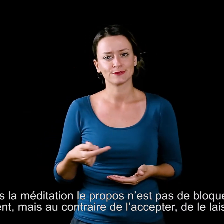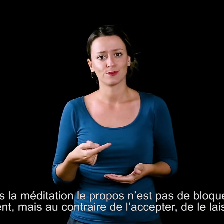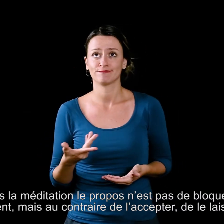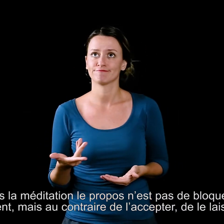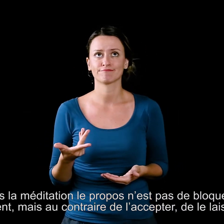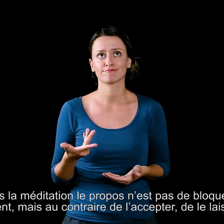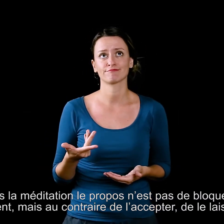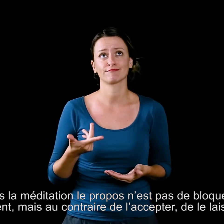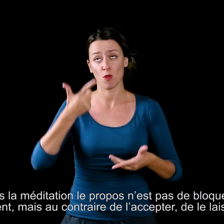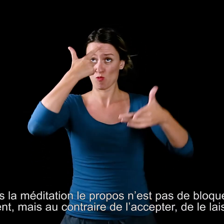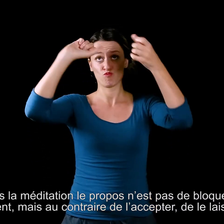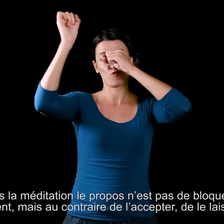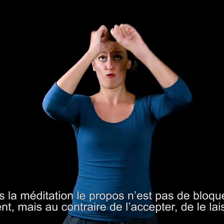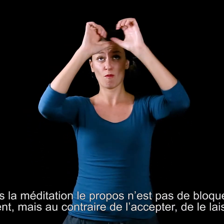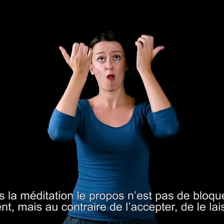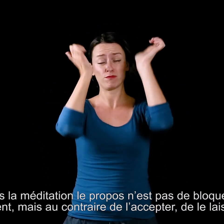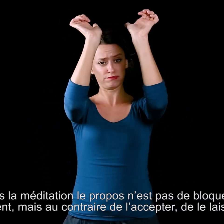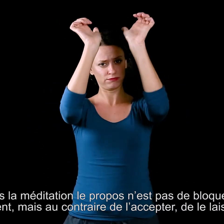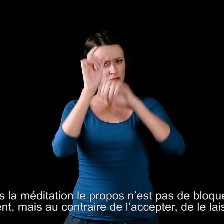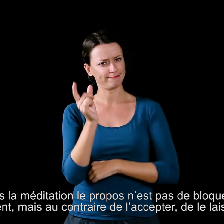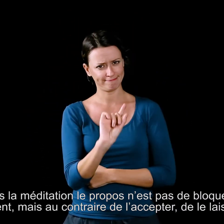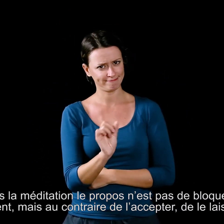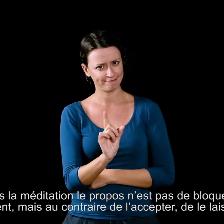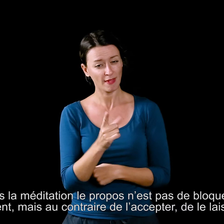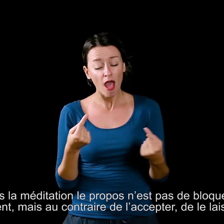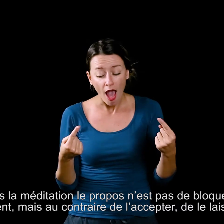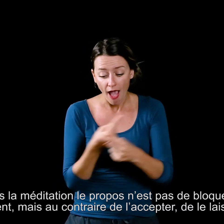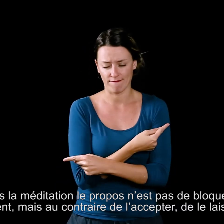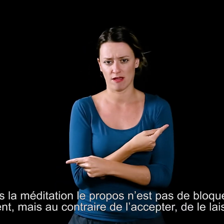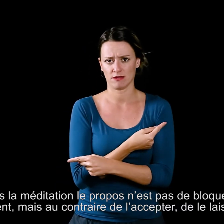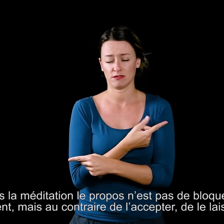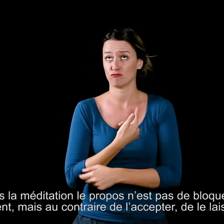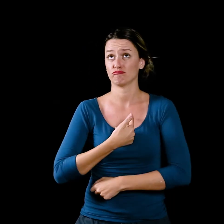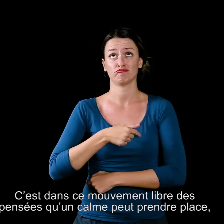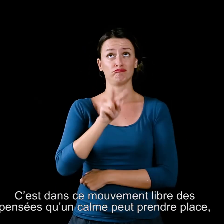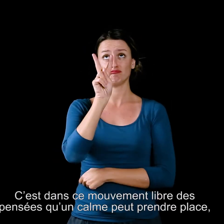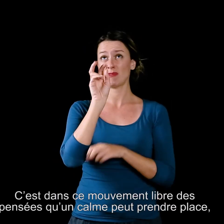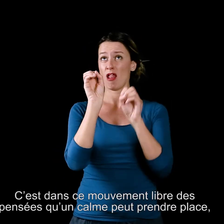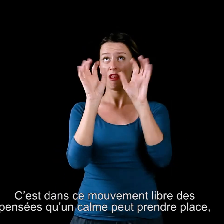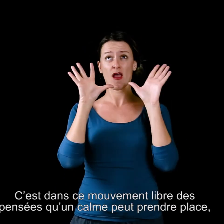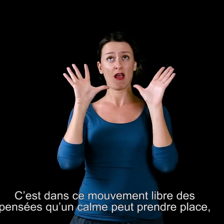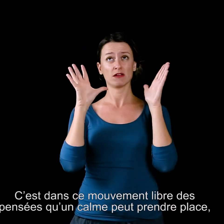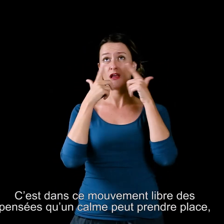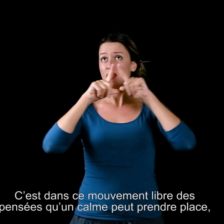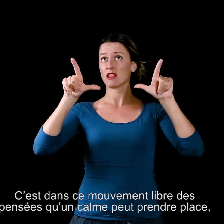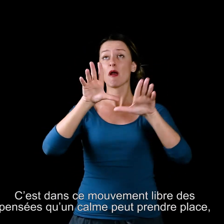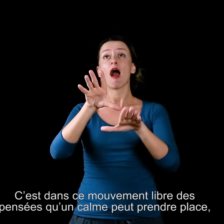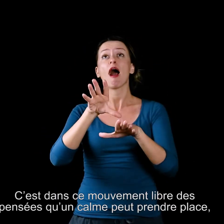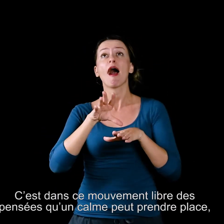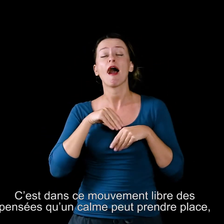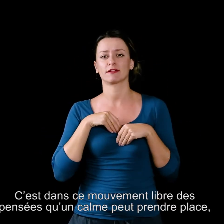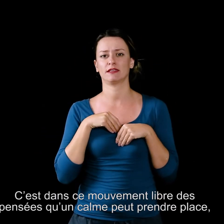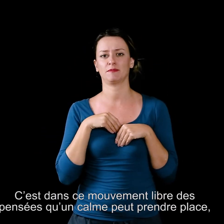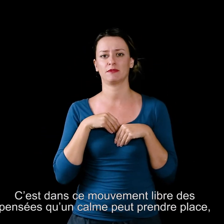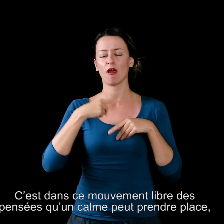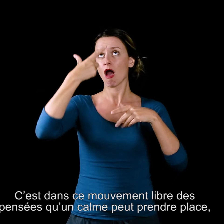pas de bloquer le mouvement, mais au contraire, de l'accepter et de le laisser libre. C'est dans ce mouvement